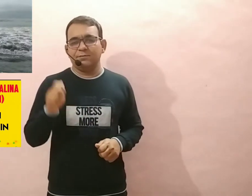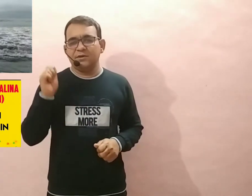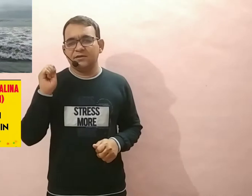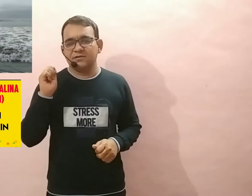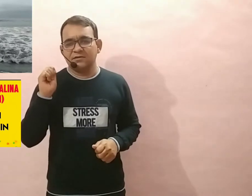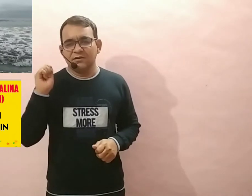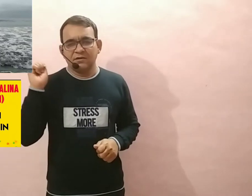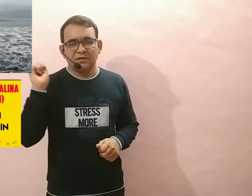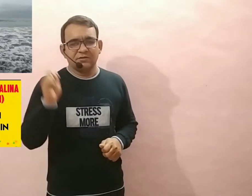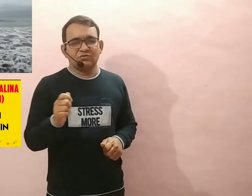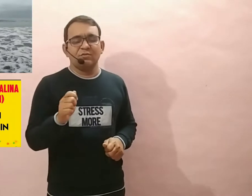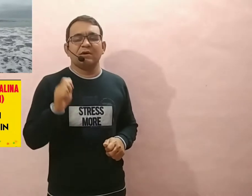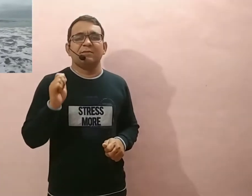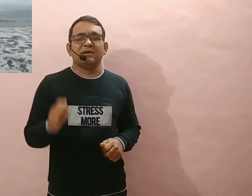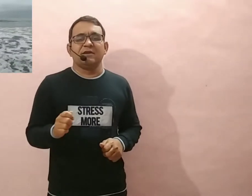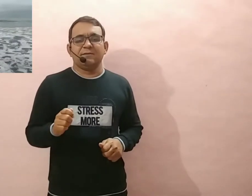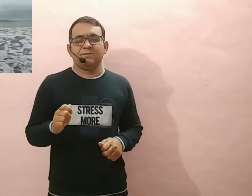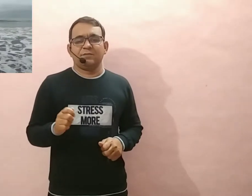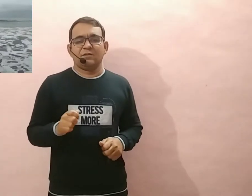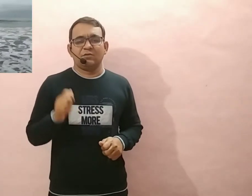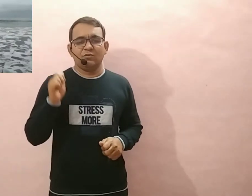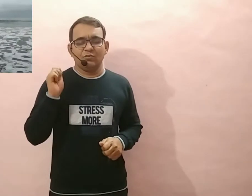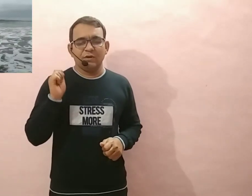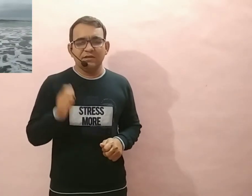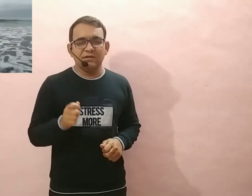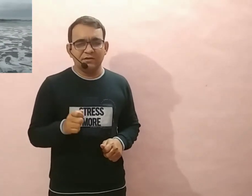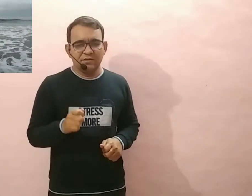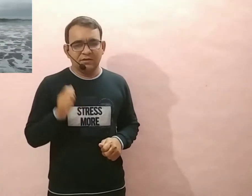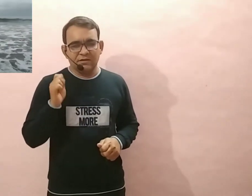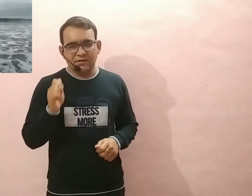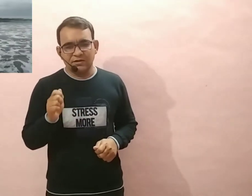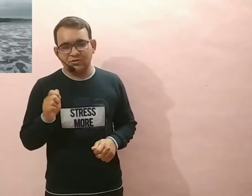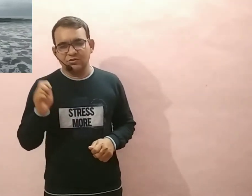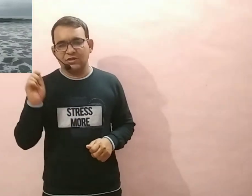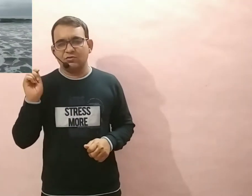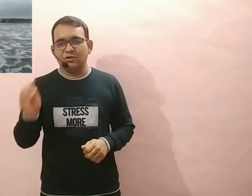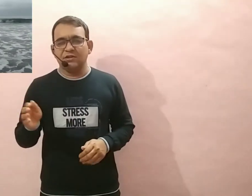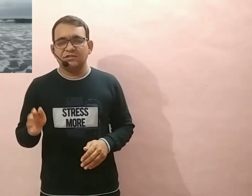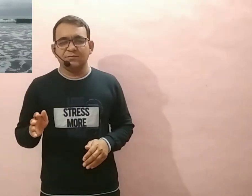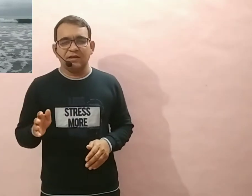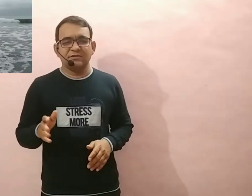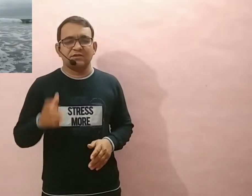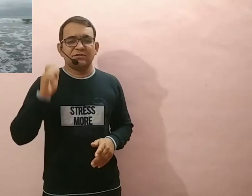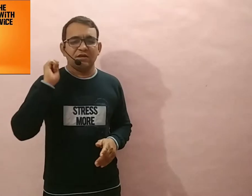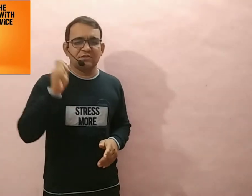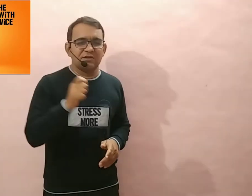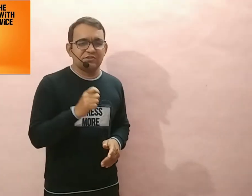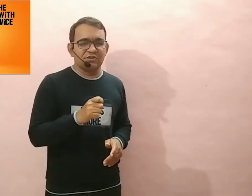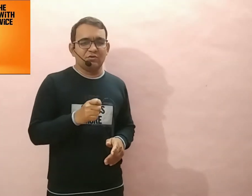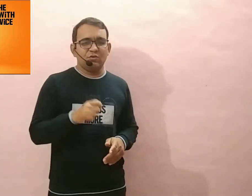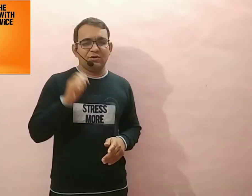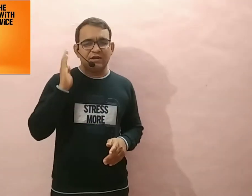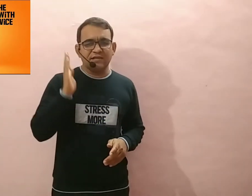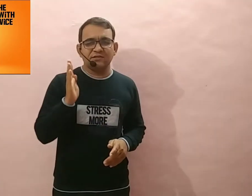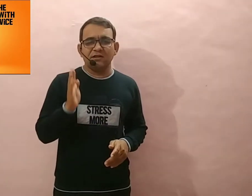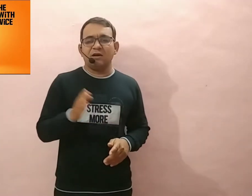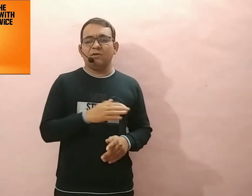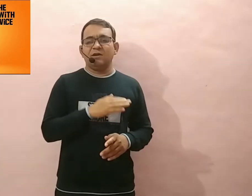पैरालंपिक स्विमर बन गए। वहीं ईयर 2019 में सत्येंद्र सिंह को नेशनल अवार्ड